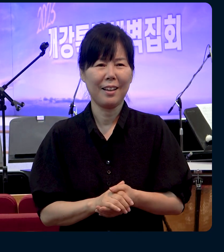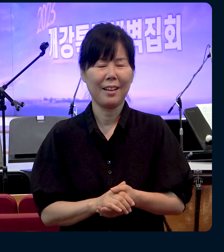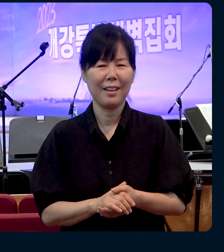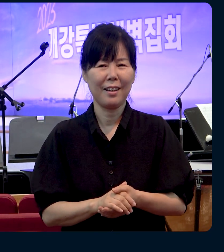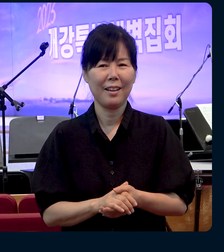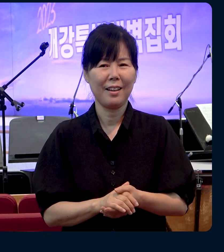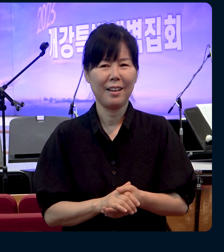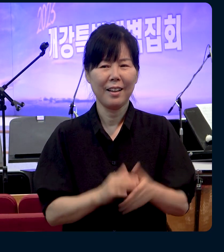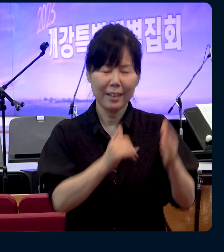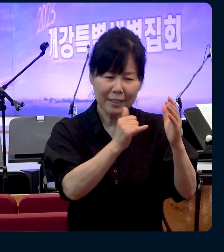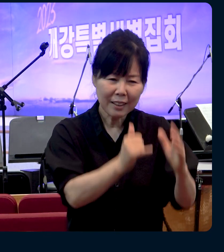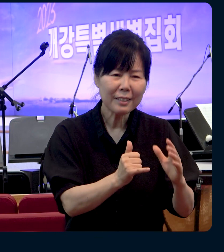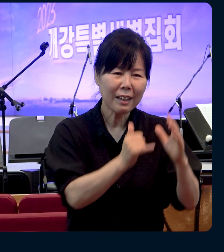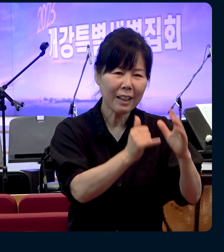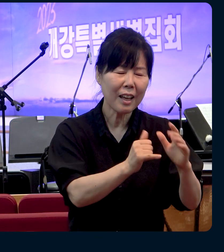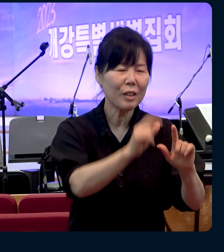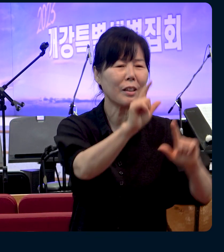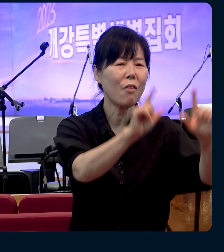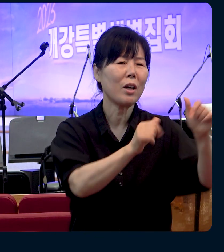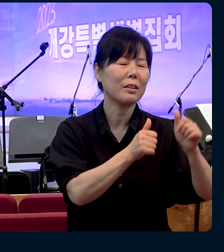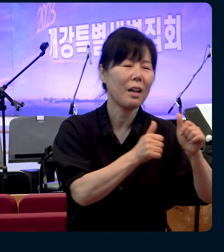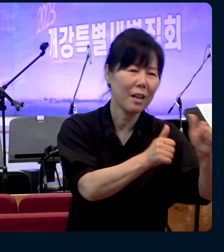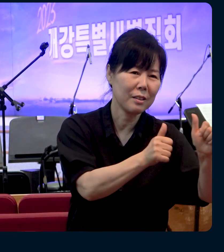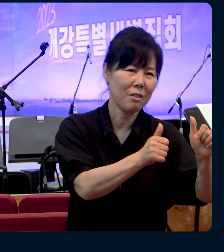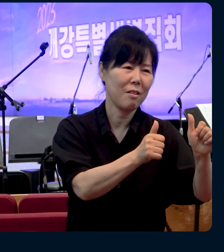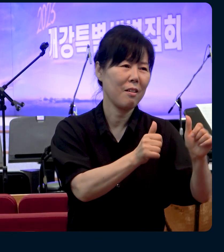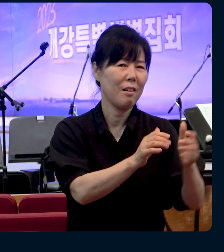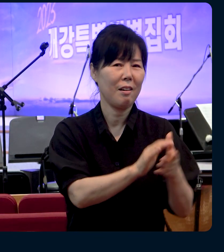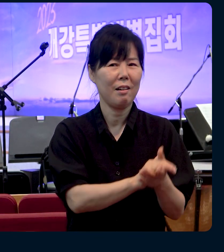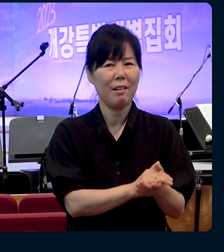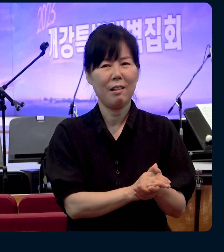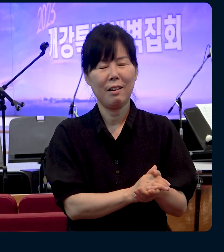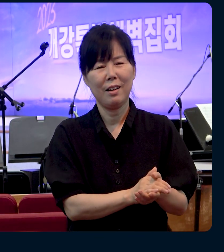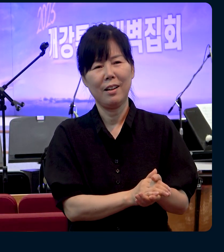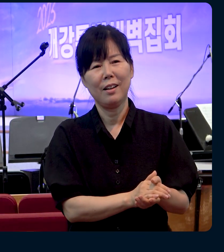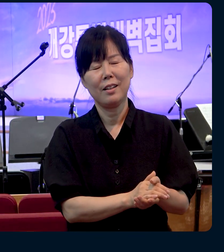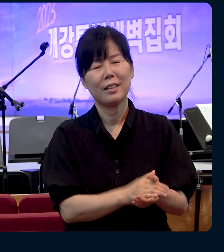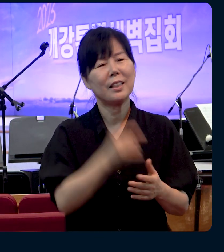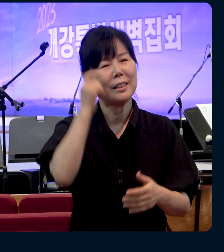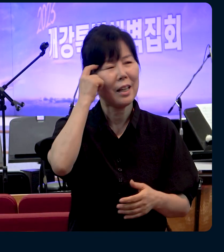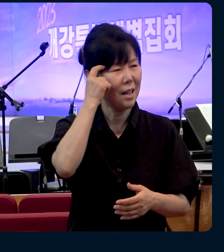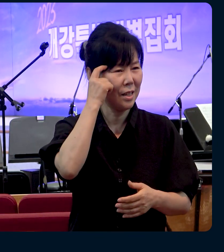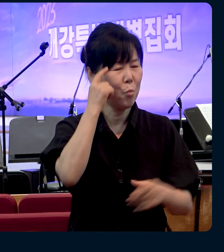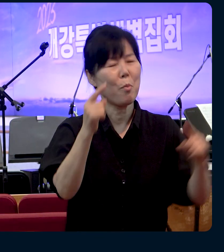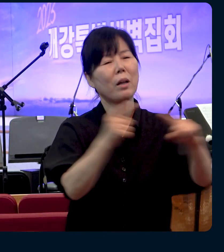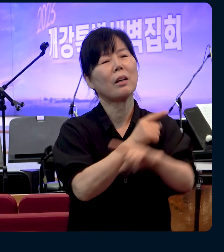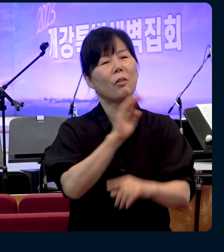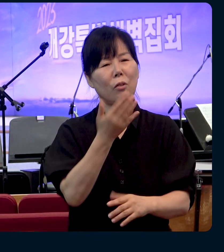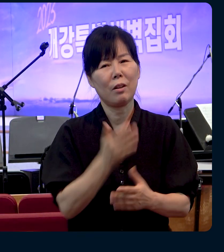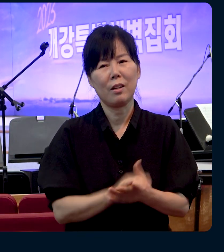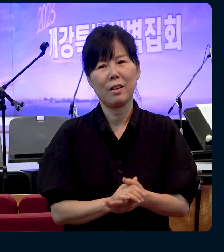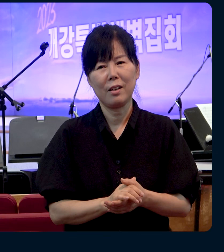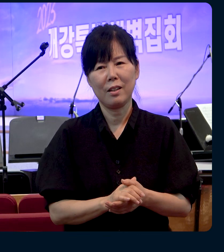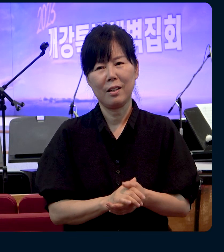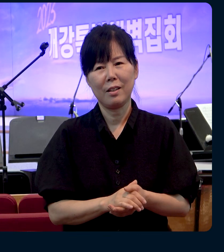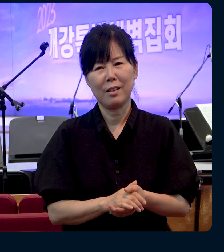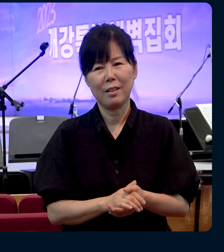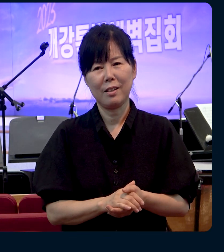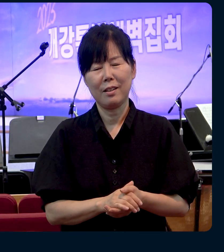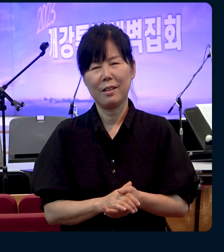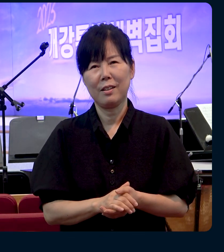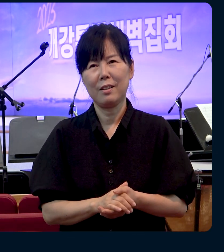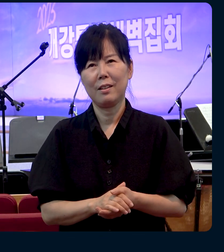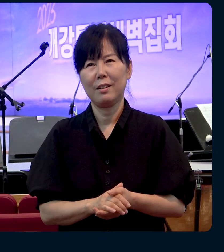상황에 따라 너무 왔다 갔다 해요. 한때는 그렇게 중요하다고 했던 것들이 어느 순간부터 정말 안